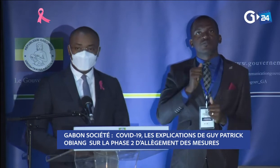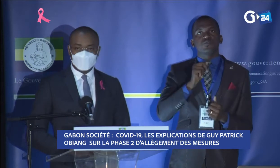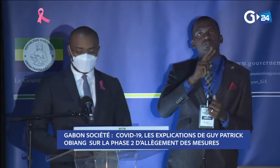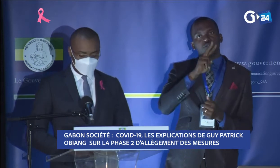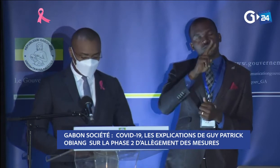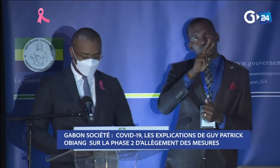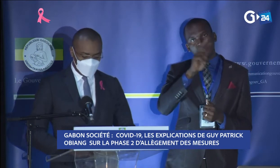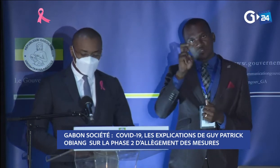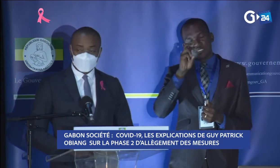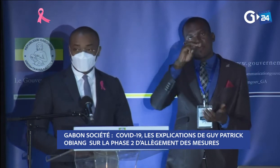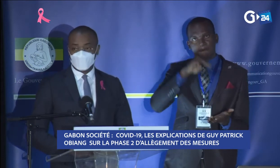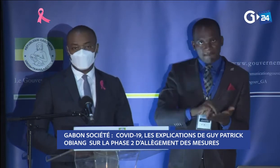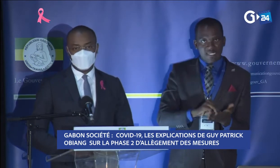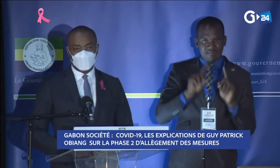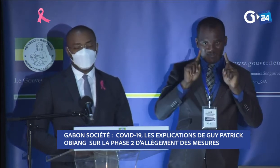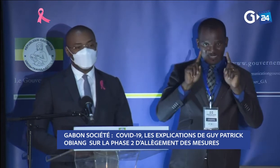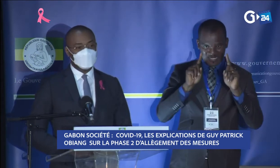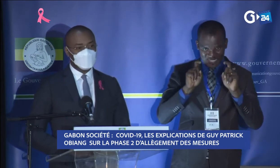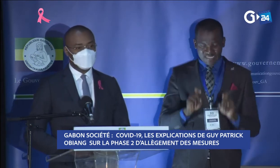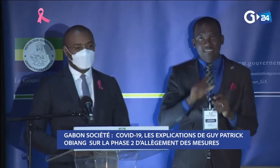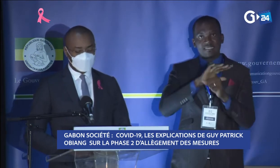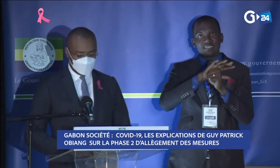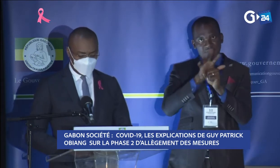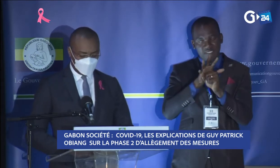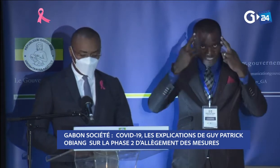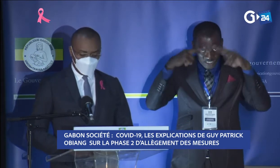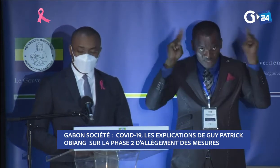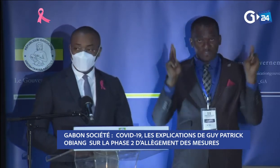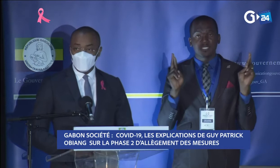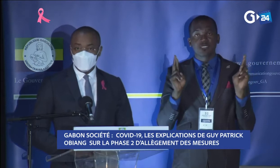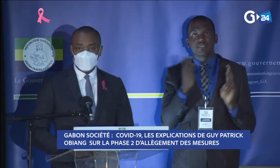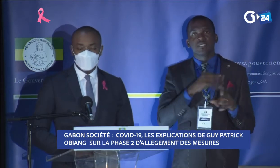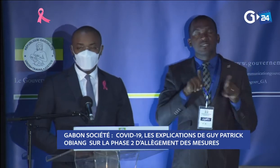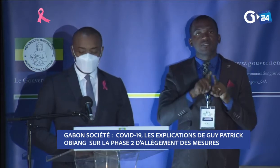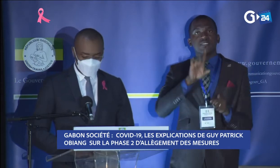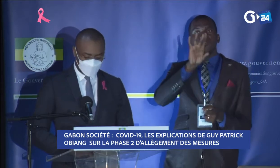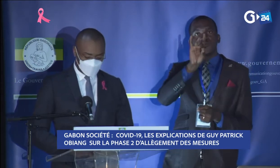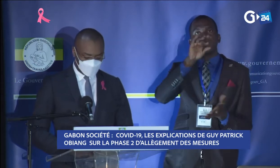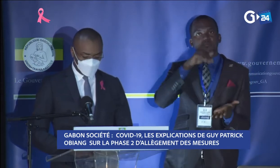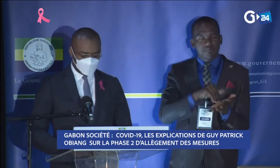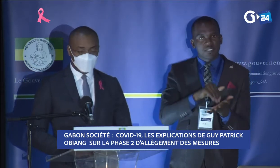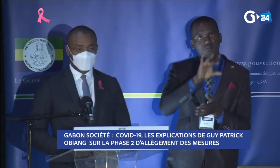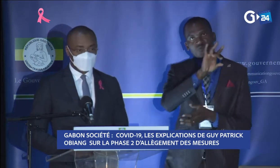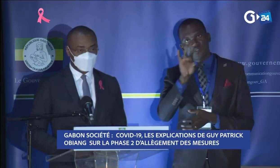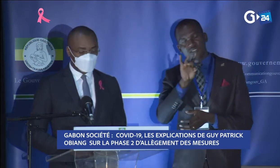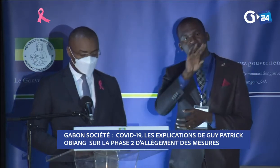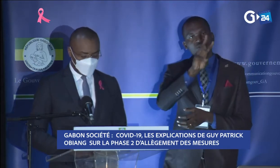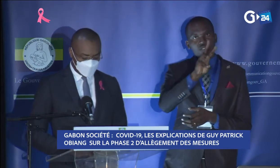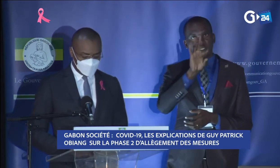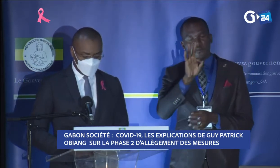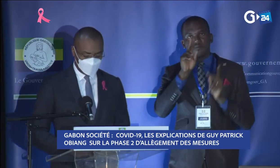000 tests de dépistage de la COVID-19 réalisés et 8 869